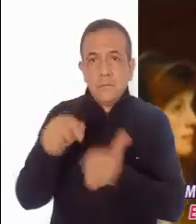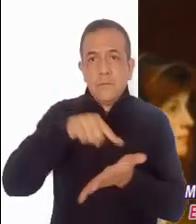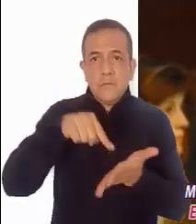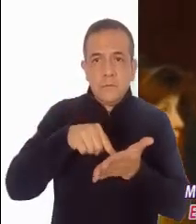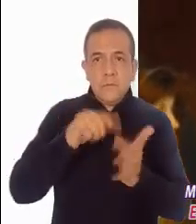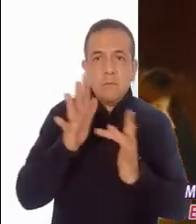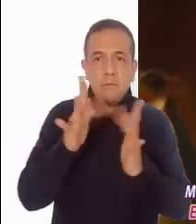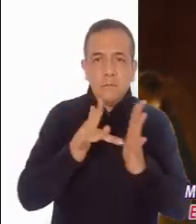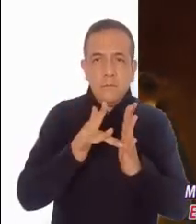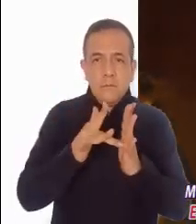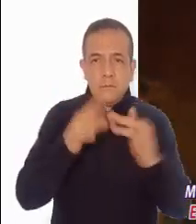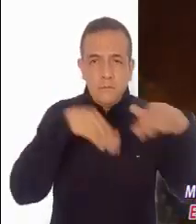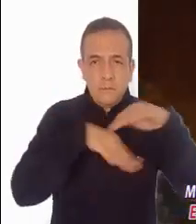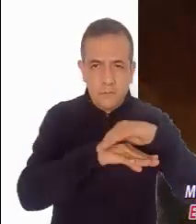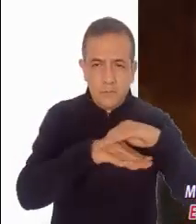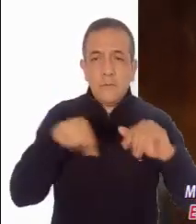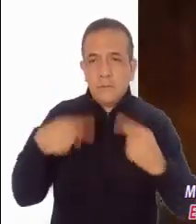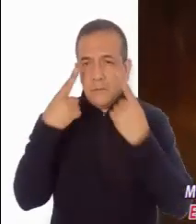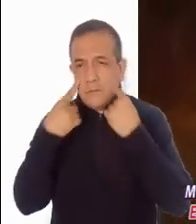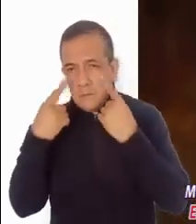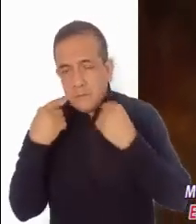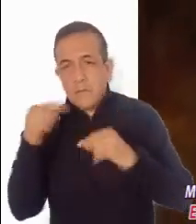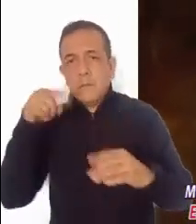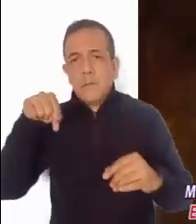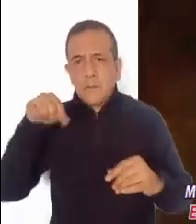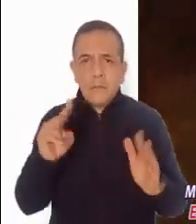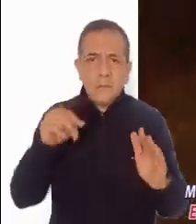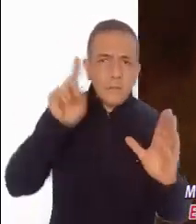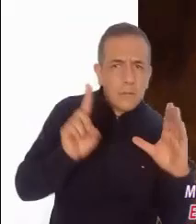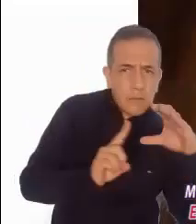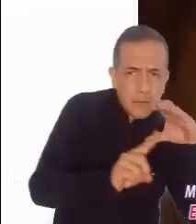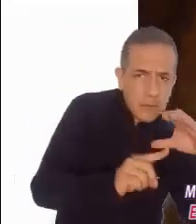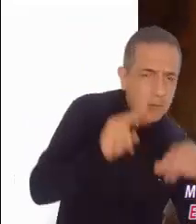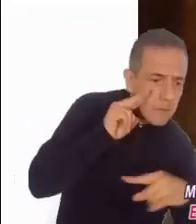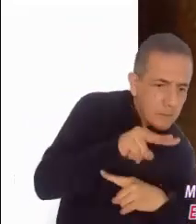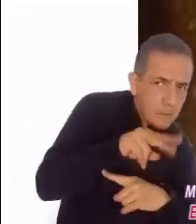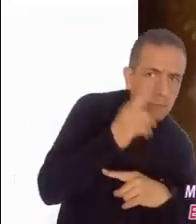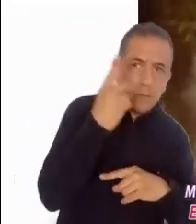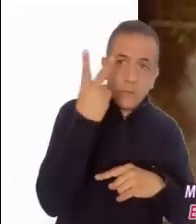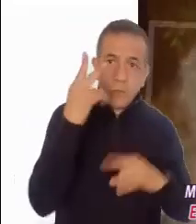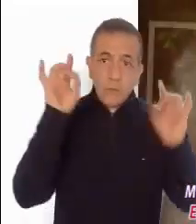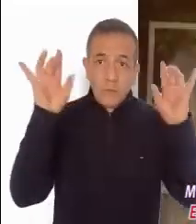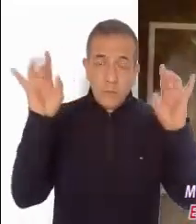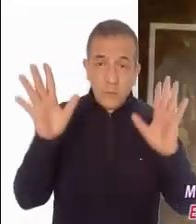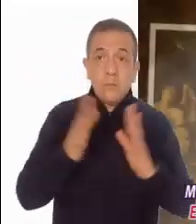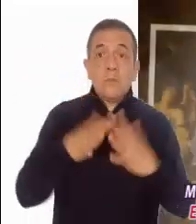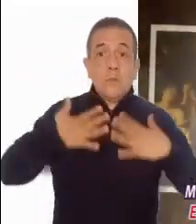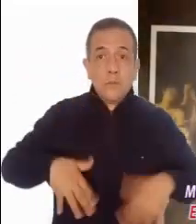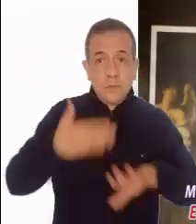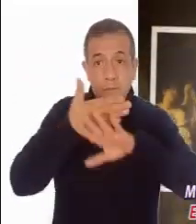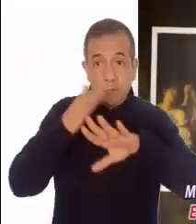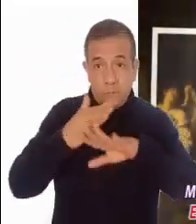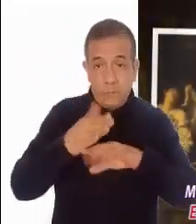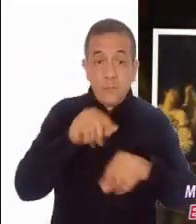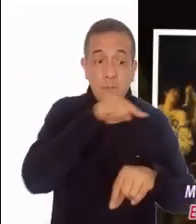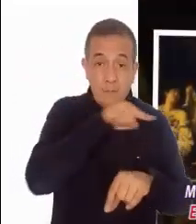Jesús. Sin dejar de llorar, se asomó al sepulcro y vio dos ángeles vestidos de blanco, sentados en